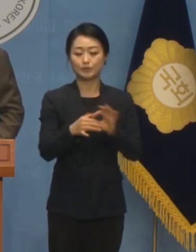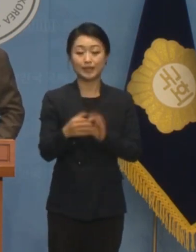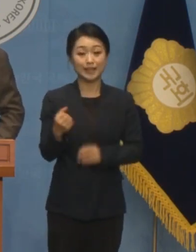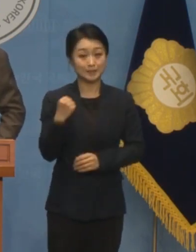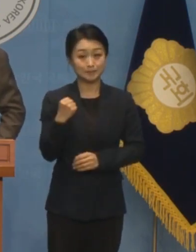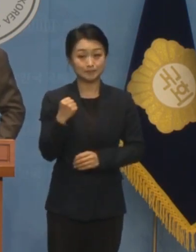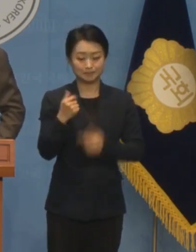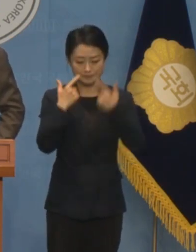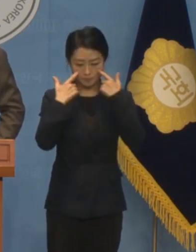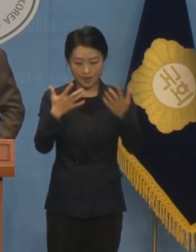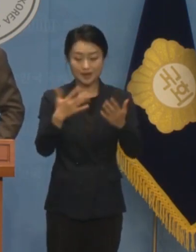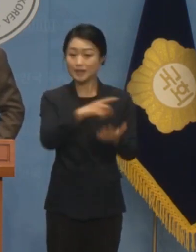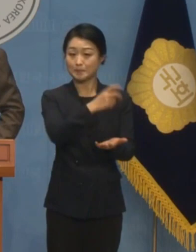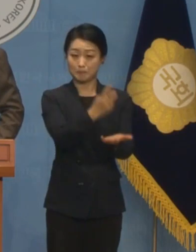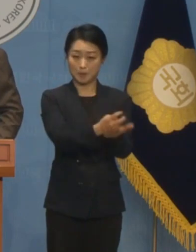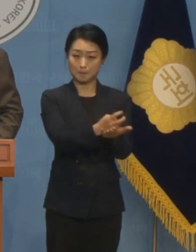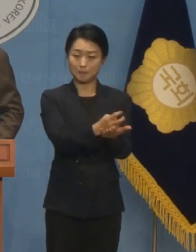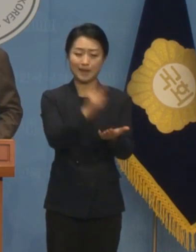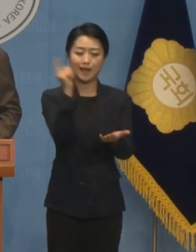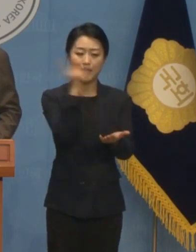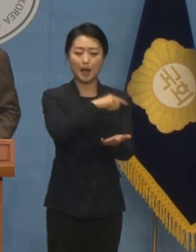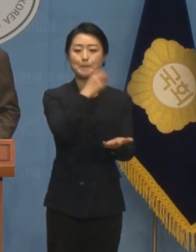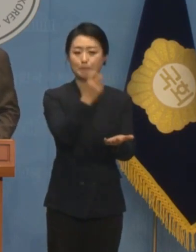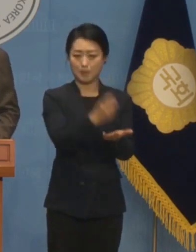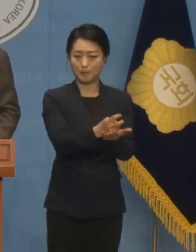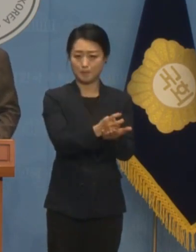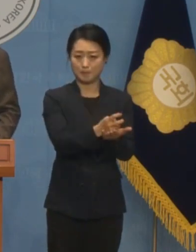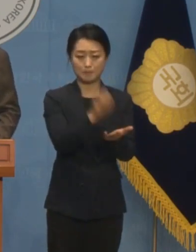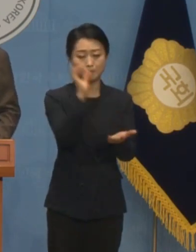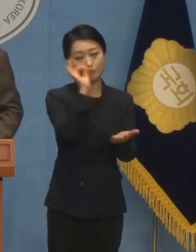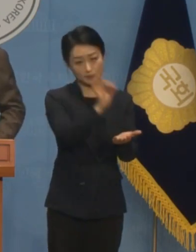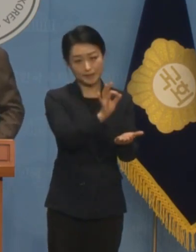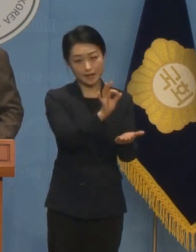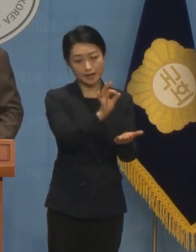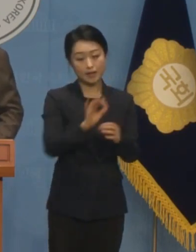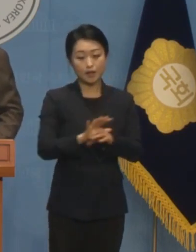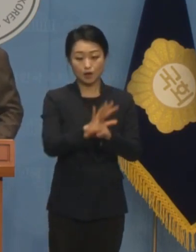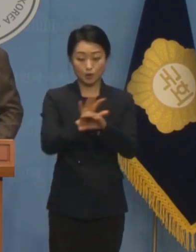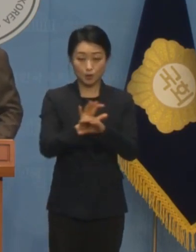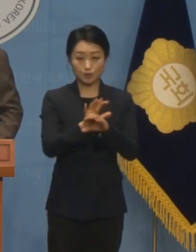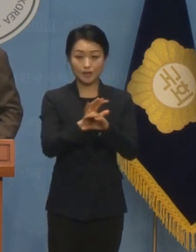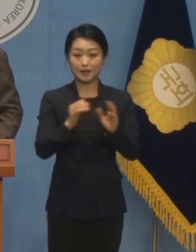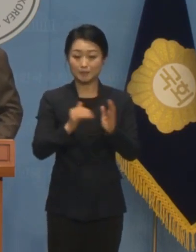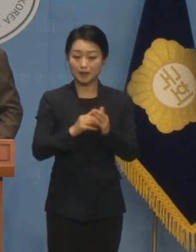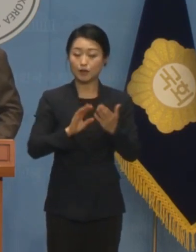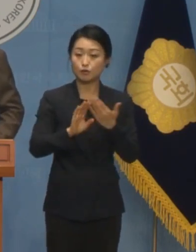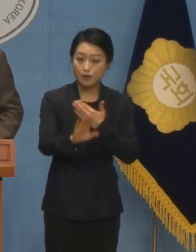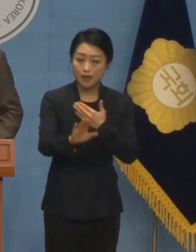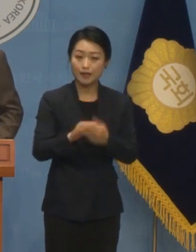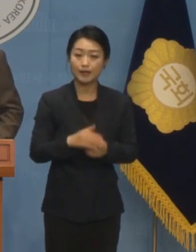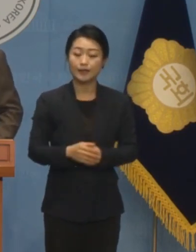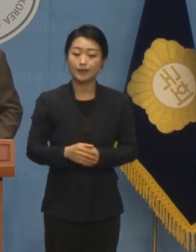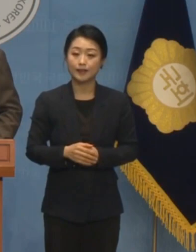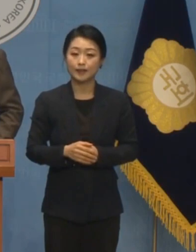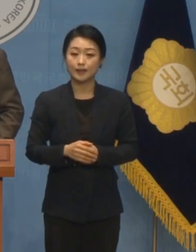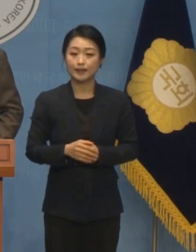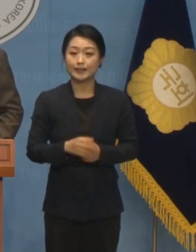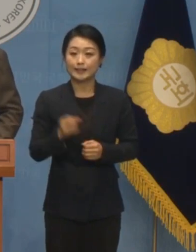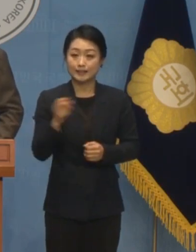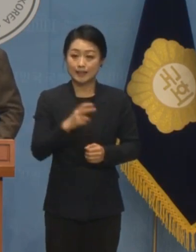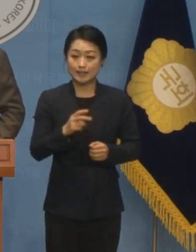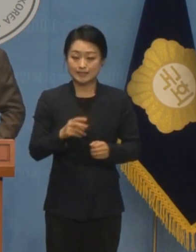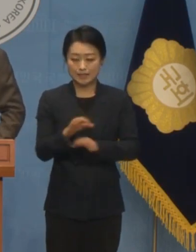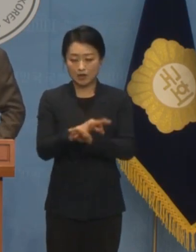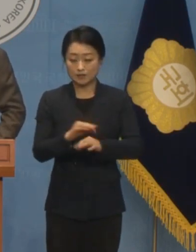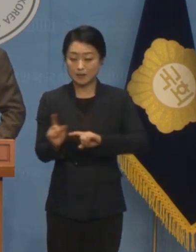국민의힘은 단호히 이 법안이 악법이라고 규정합니다. 코로나 악몽에서 벗어나 이제 겨우 다시 재기의